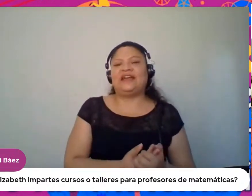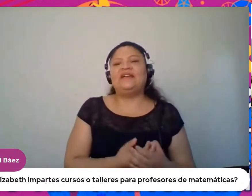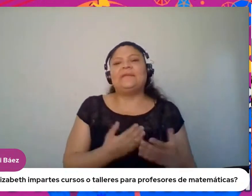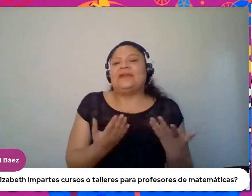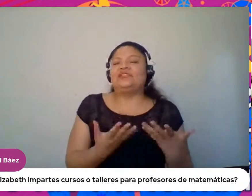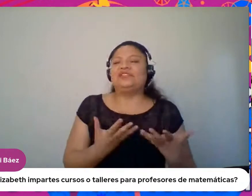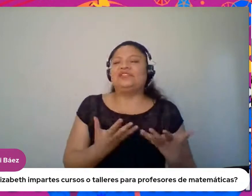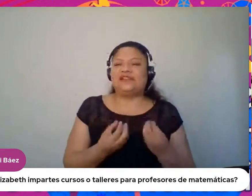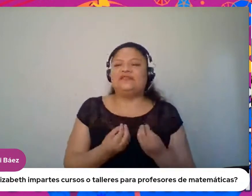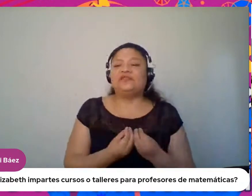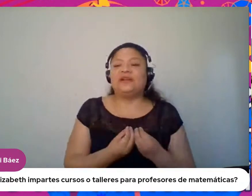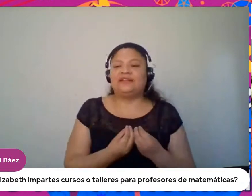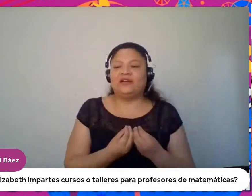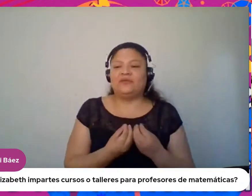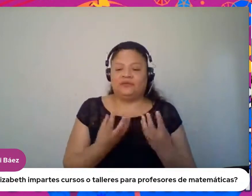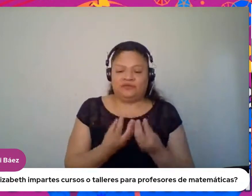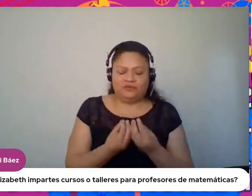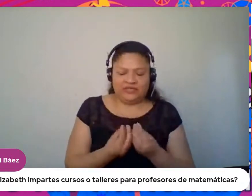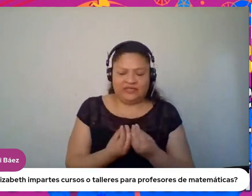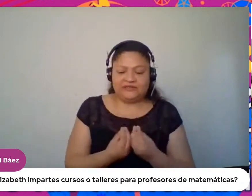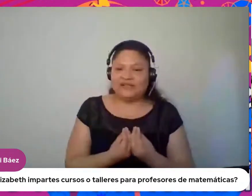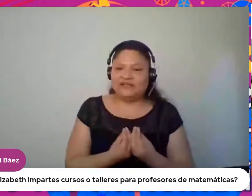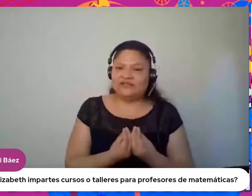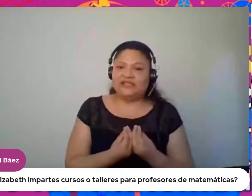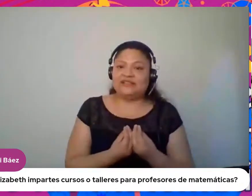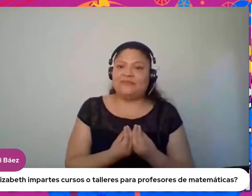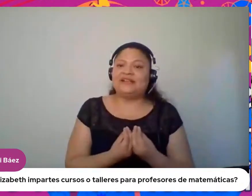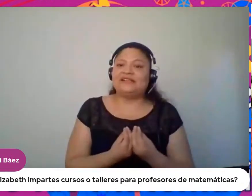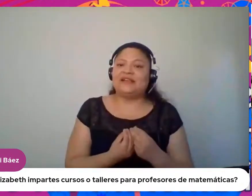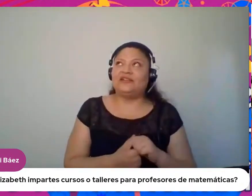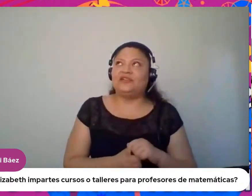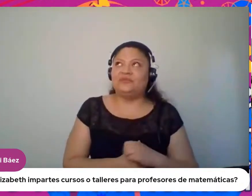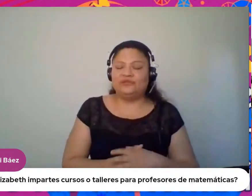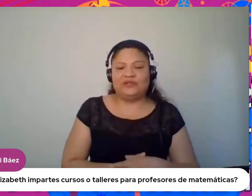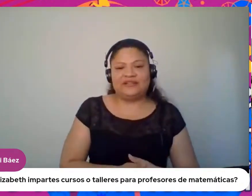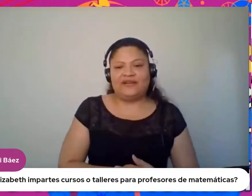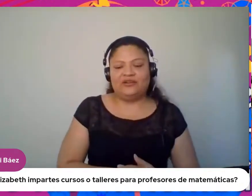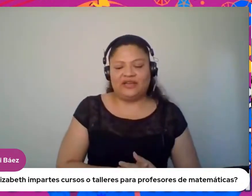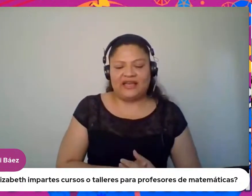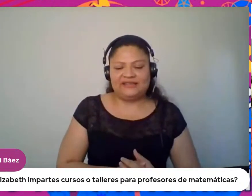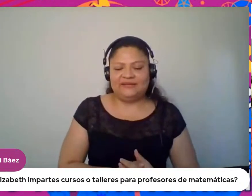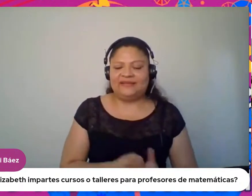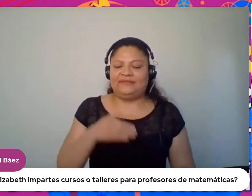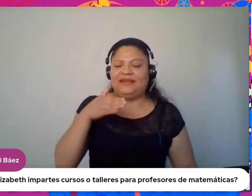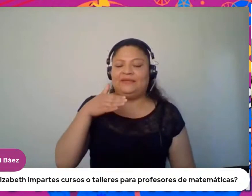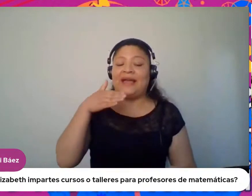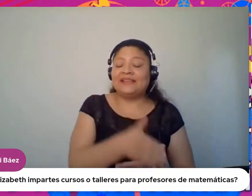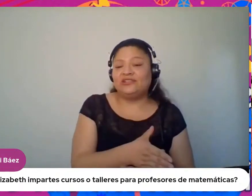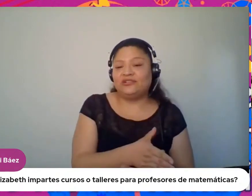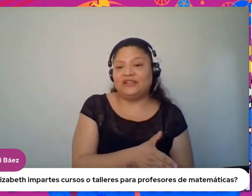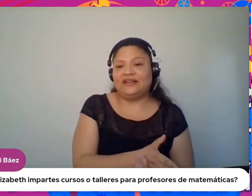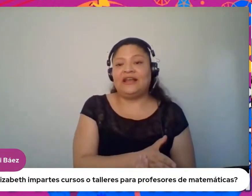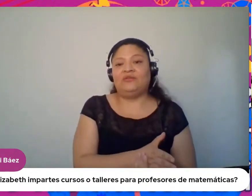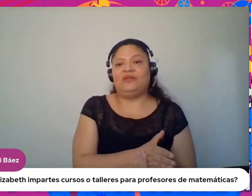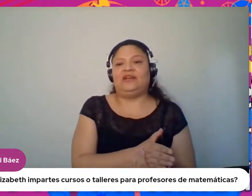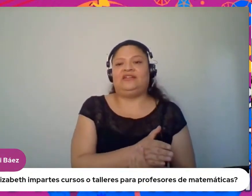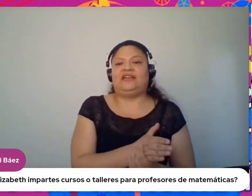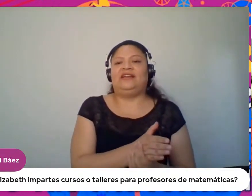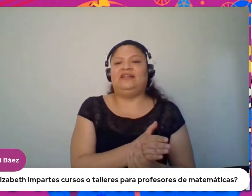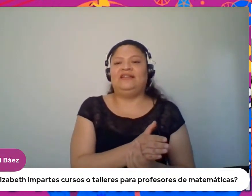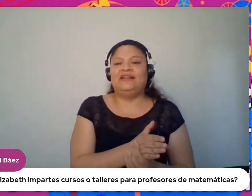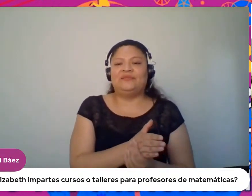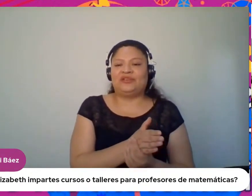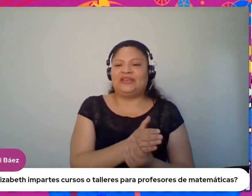en la Politécnica. Entonces nos falta como unir esfuerzos y también rescatar como mucho el trabajo que hace el maestro en el aula